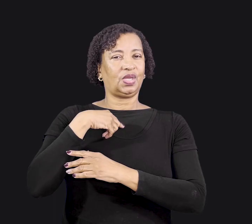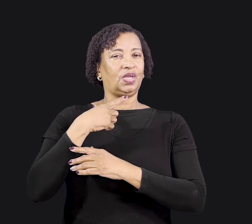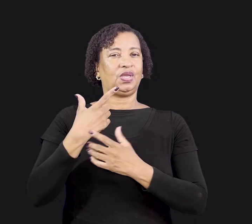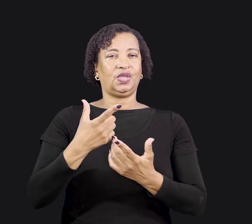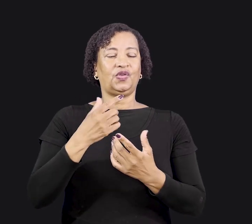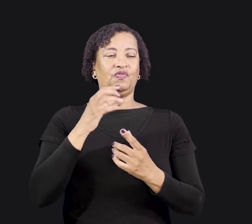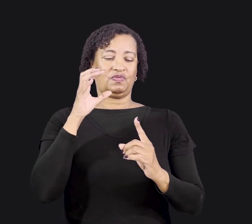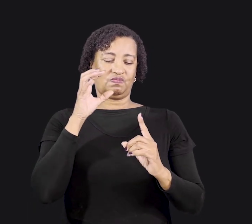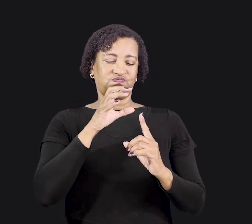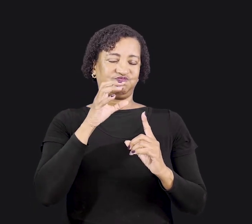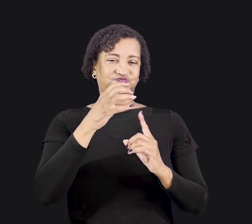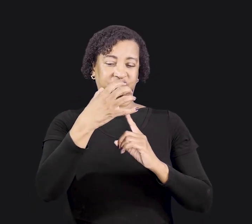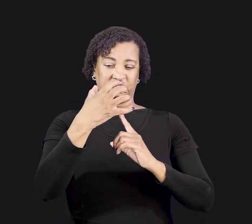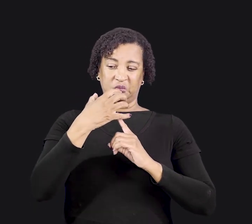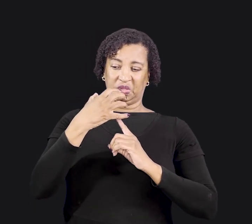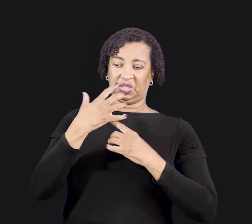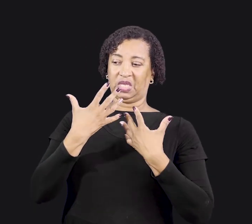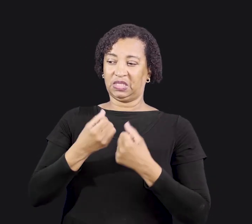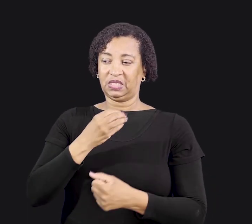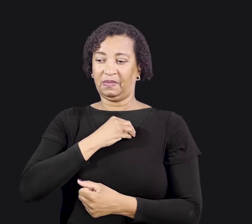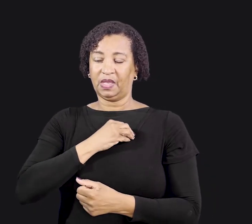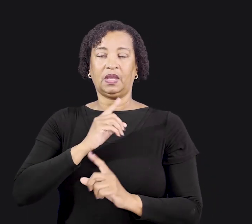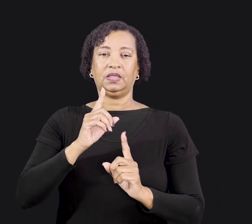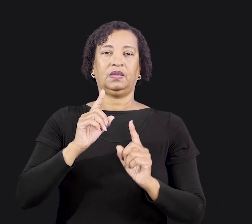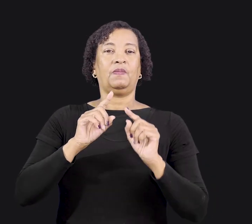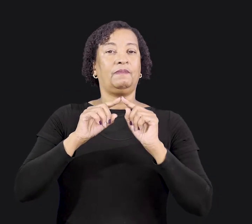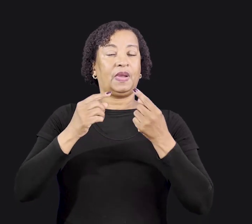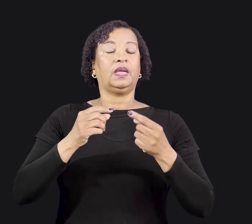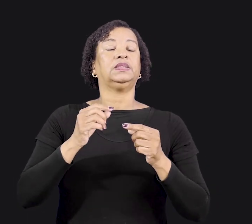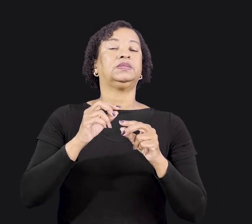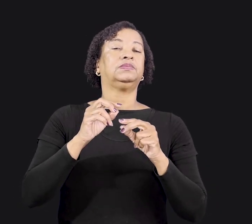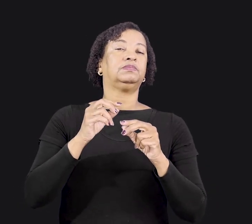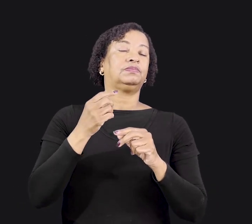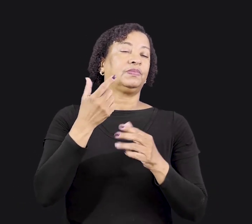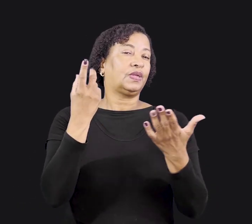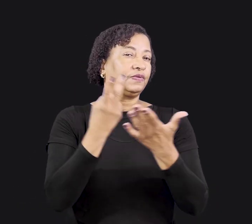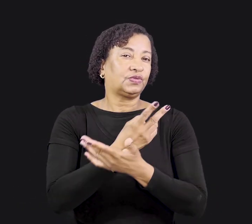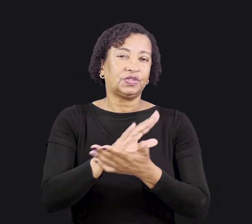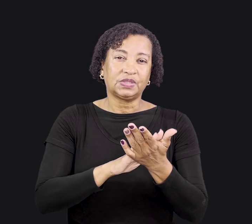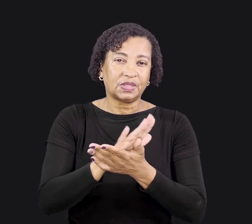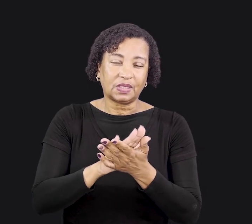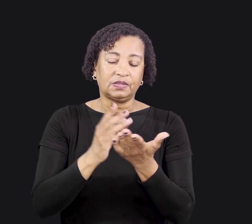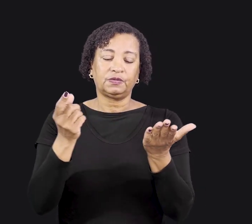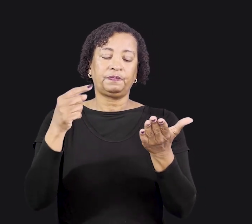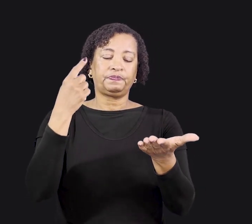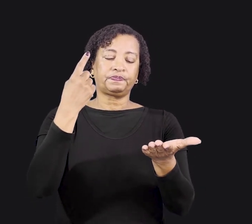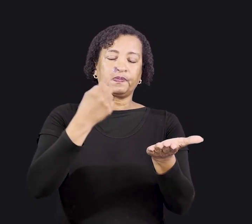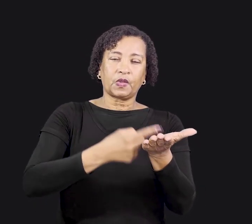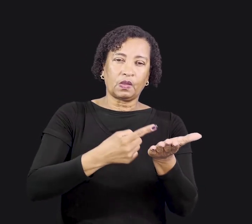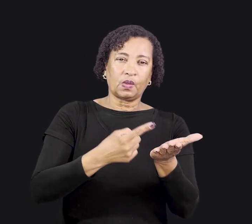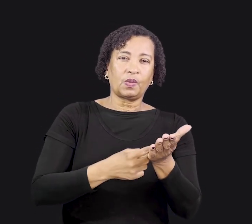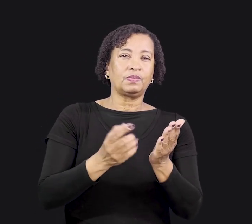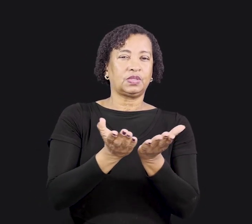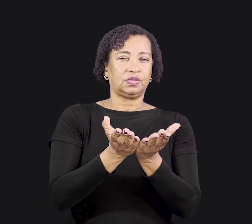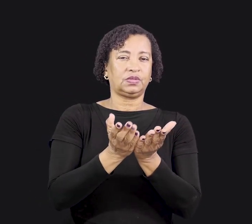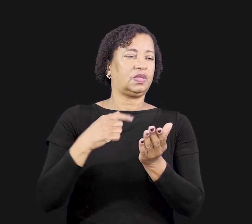não vou me confrontar com a tentação. Por isso, guia-me para que eu não enfrente a tentação. De acordo com as Escrituras, nós não somos fortes.